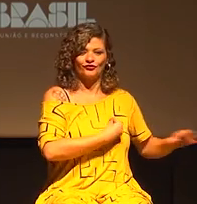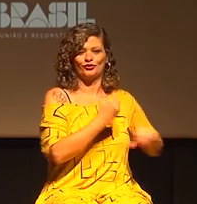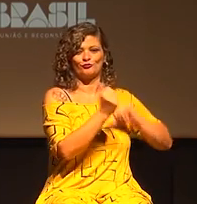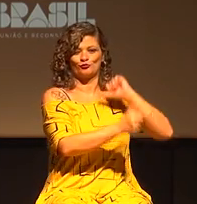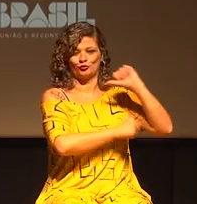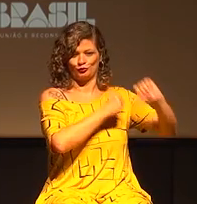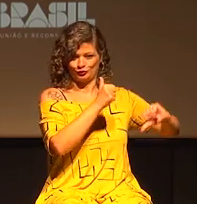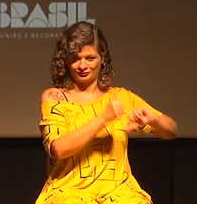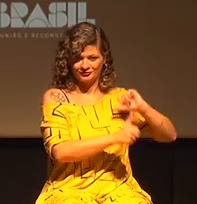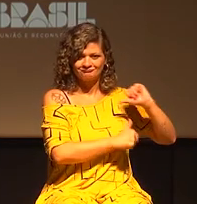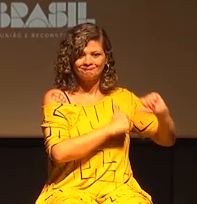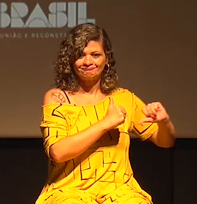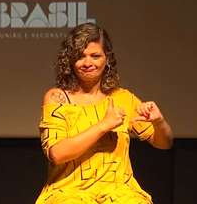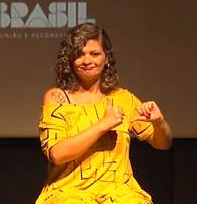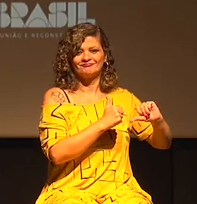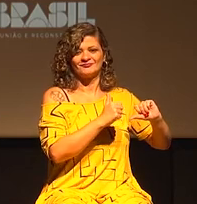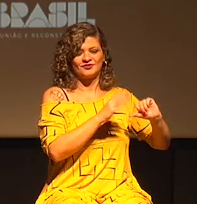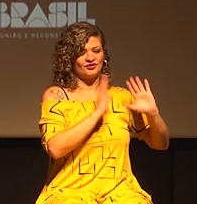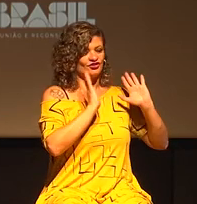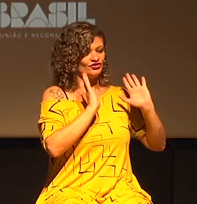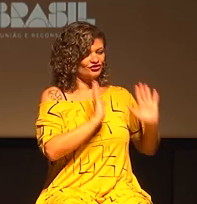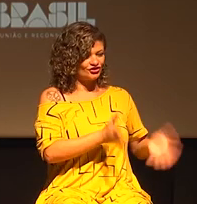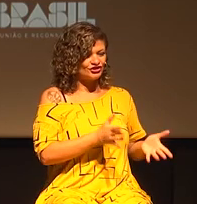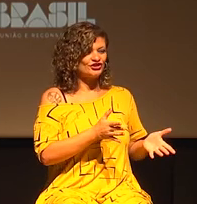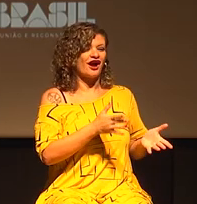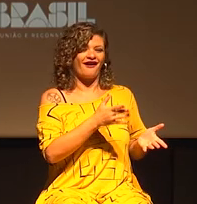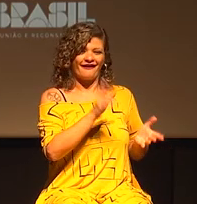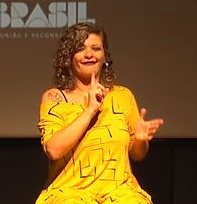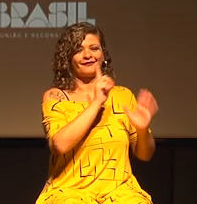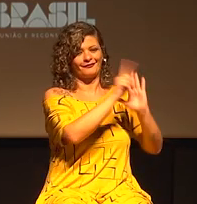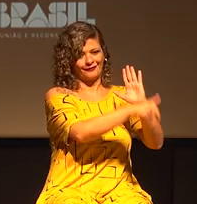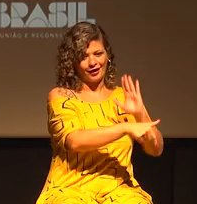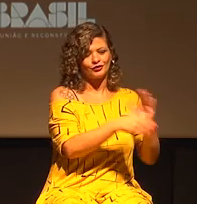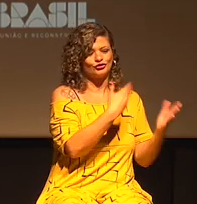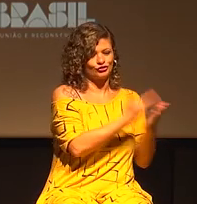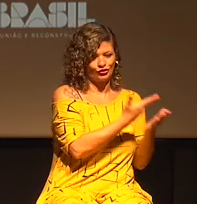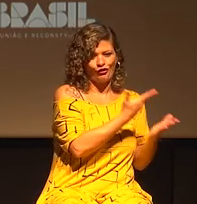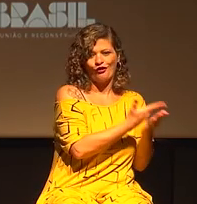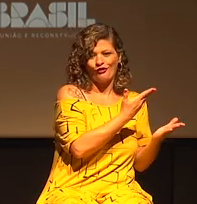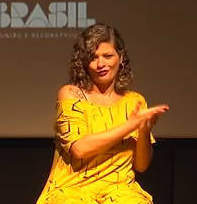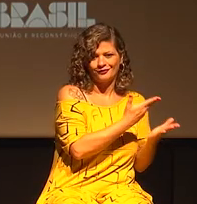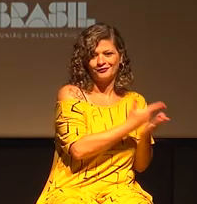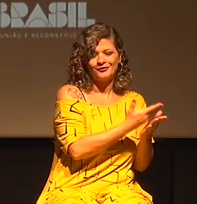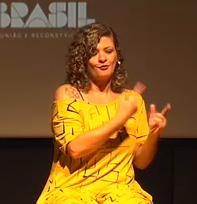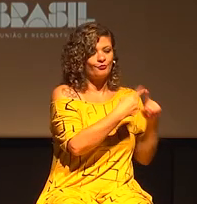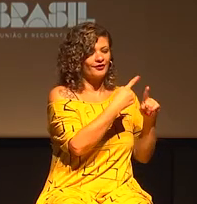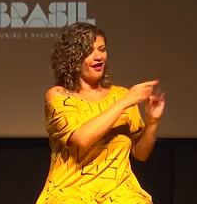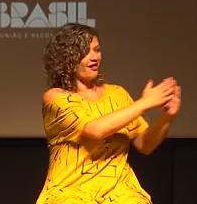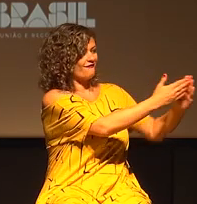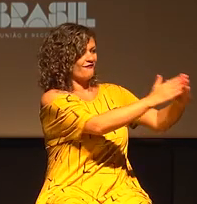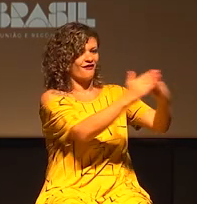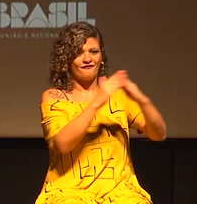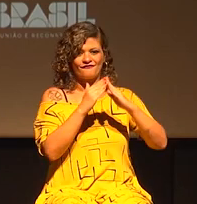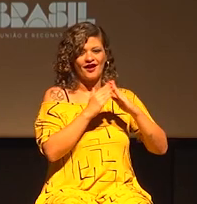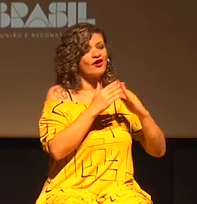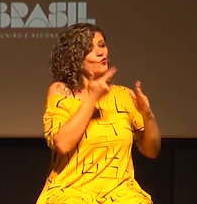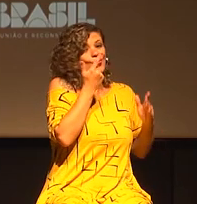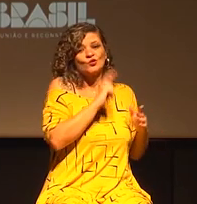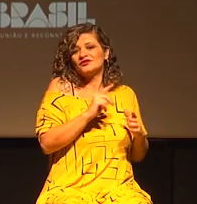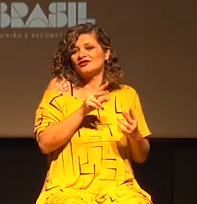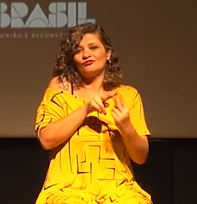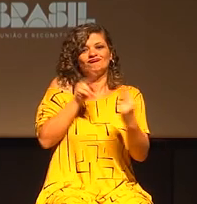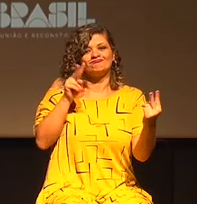estão para mais de 8 anos de atraso na vida escolar delas porque onde eu estou na favela elas não tiveram nenhum tipo de